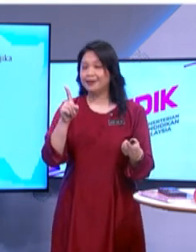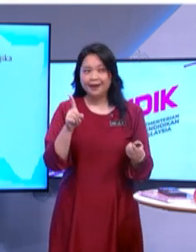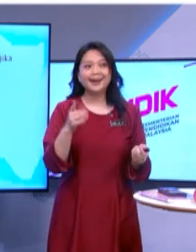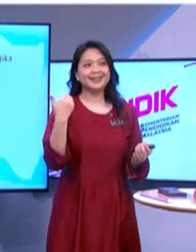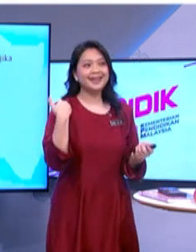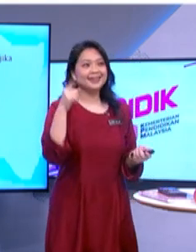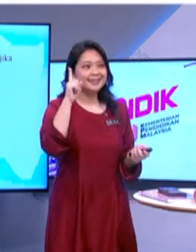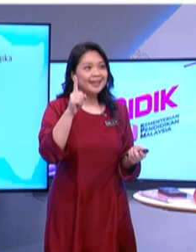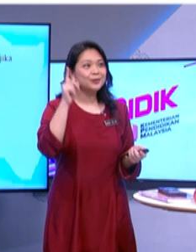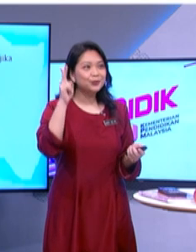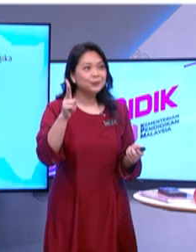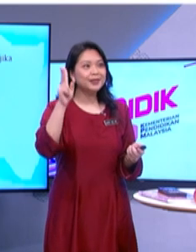Hai ah kita ada